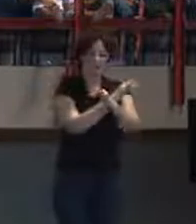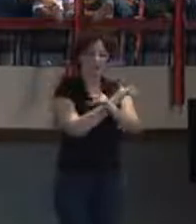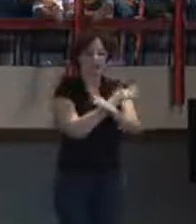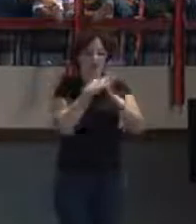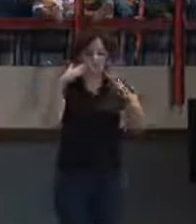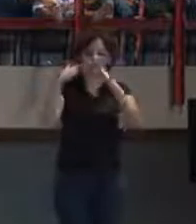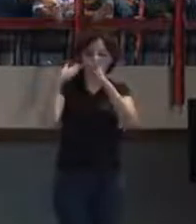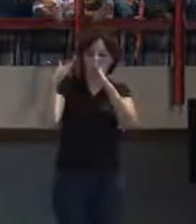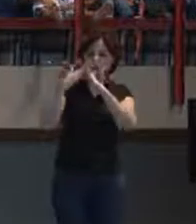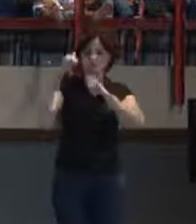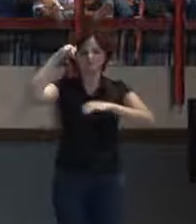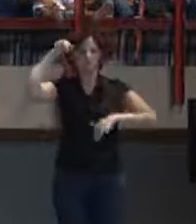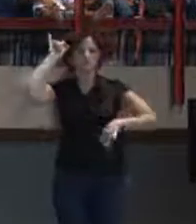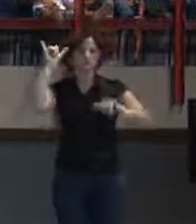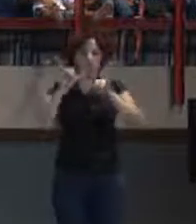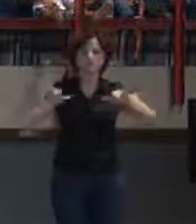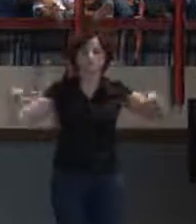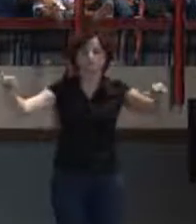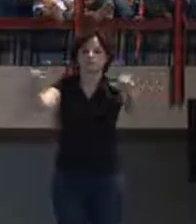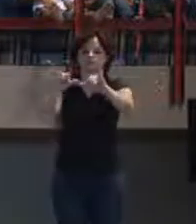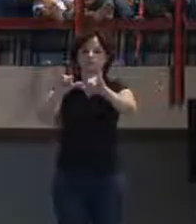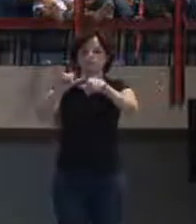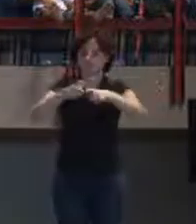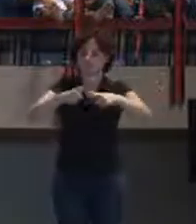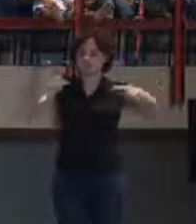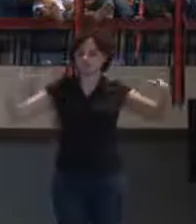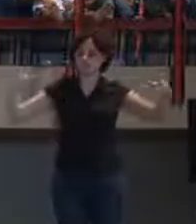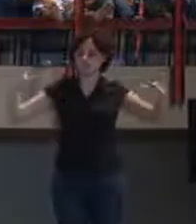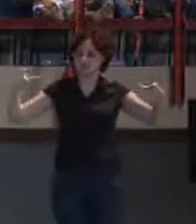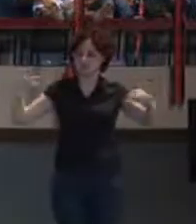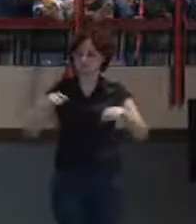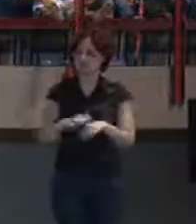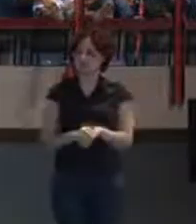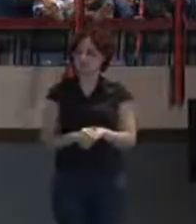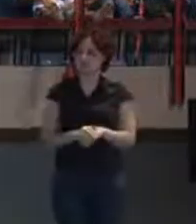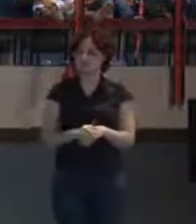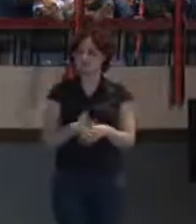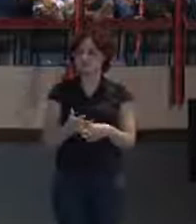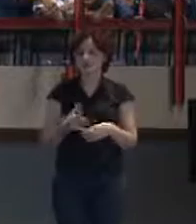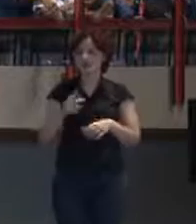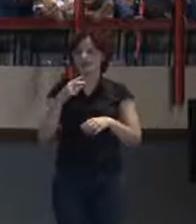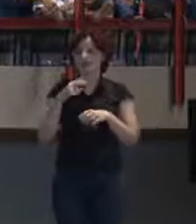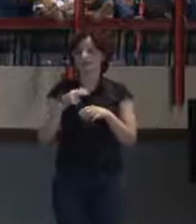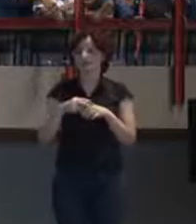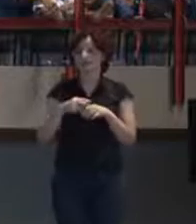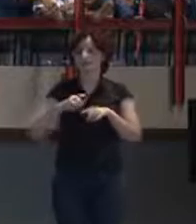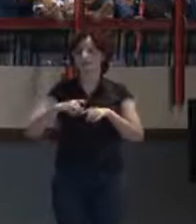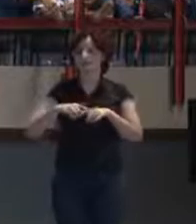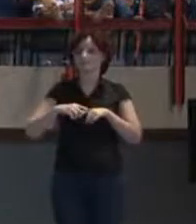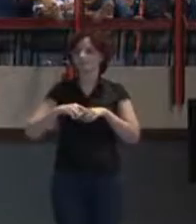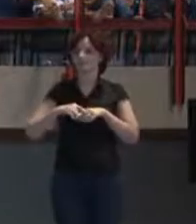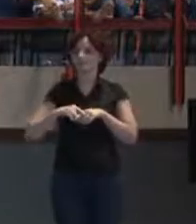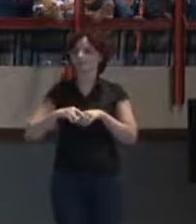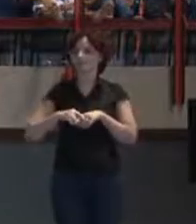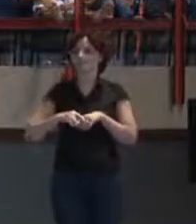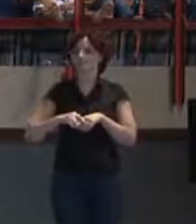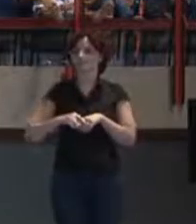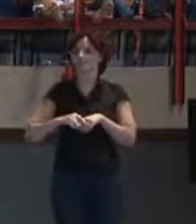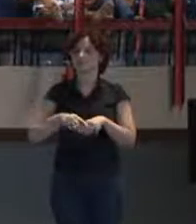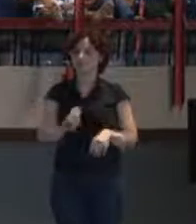em latifúndios, mas que não são mais horizontais, são verticais. Os latifúndios